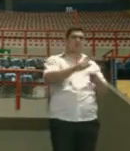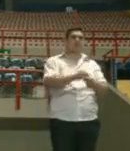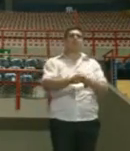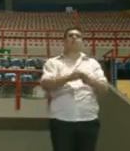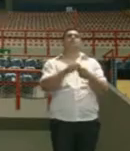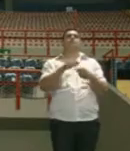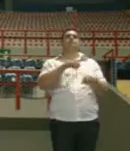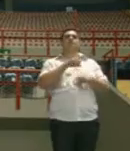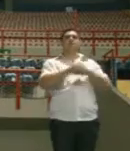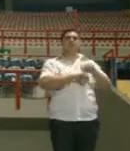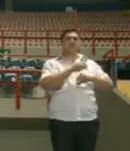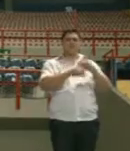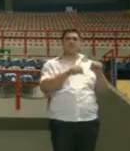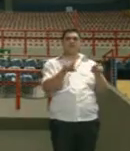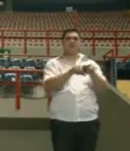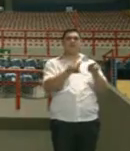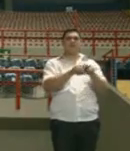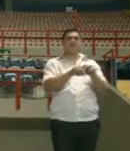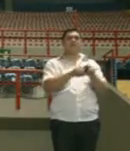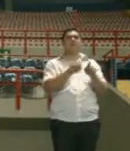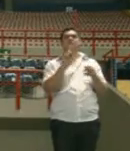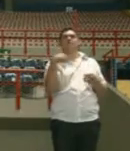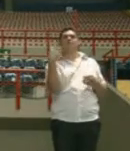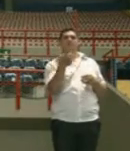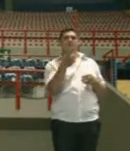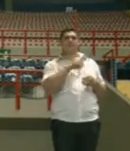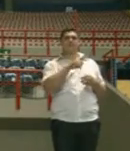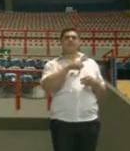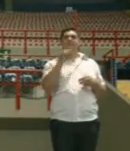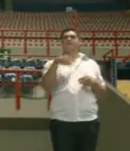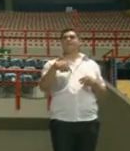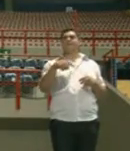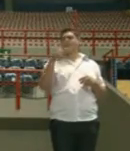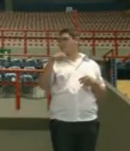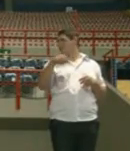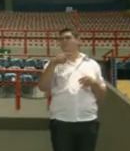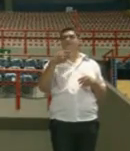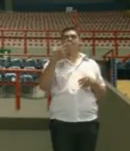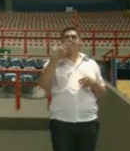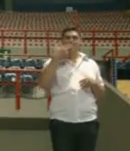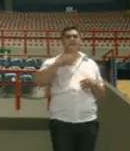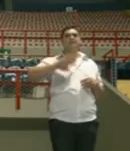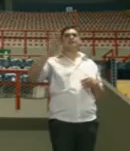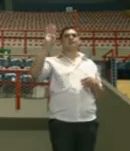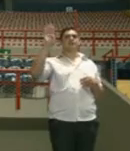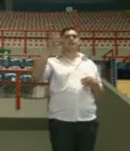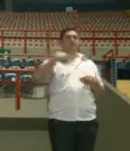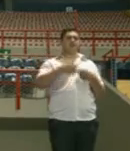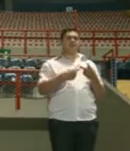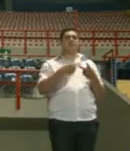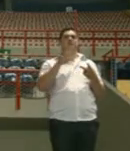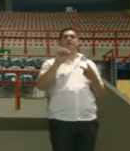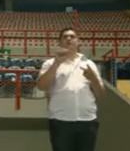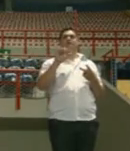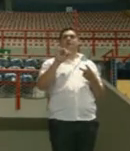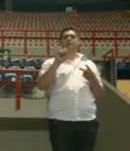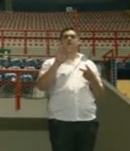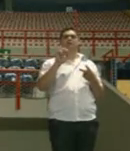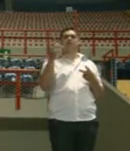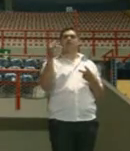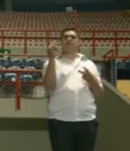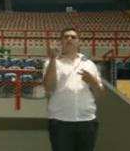Nós estamos indo lutar contra ditaduras, contra a ditadura nazista na Alemanha e contra a ditadura fascista